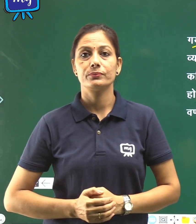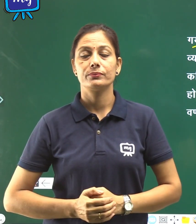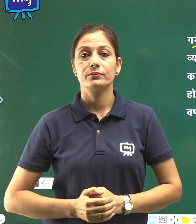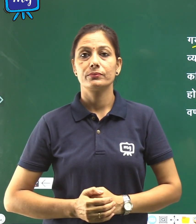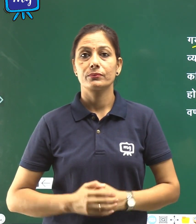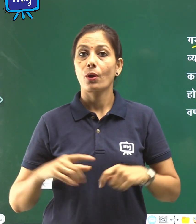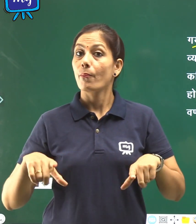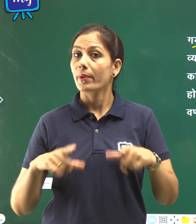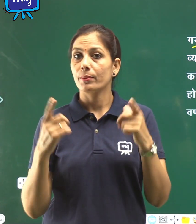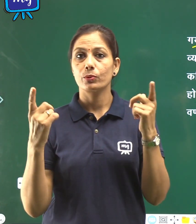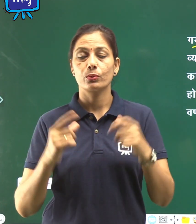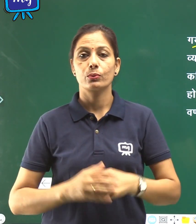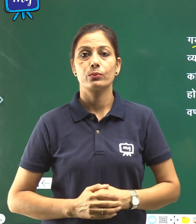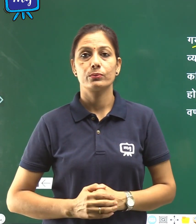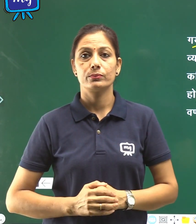पेड़ पौधों को,